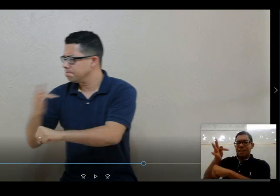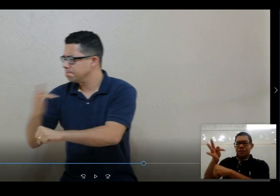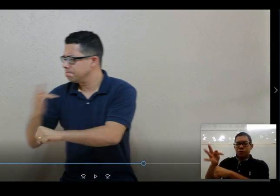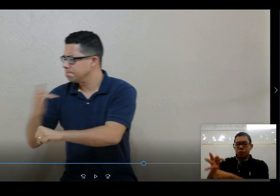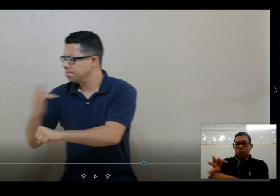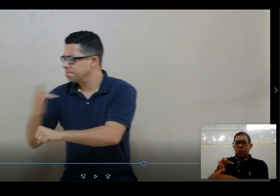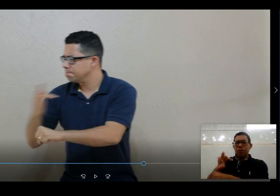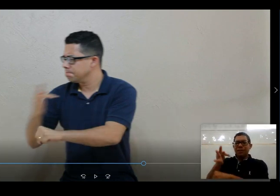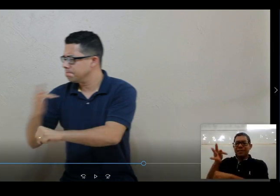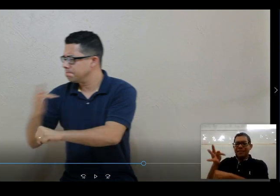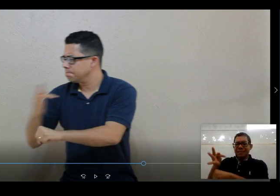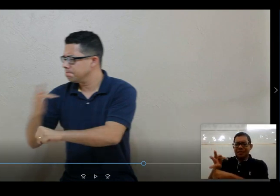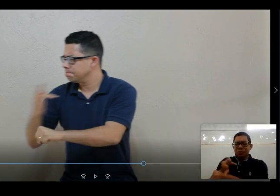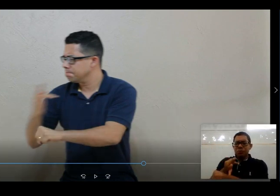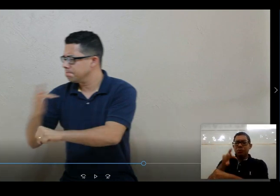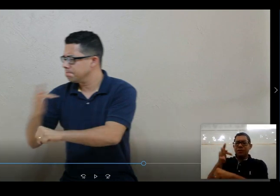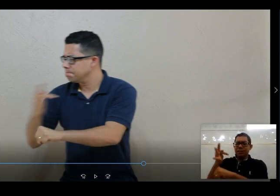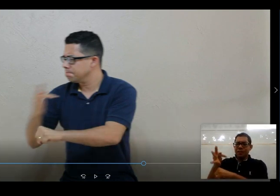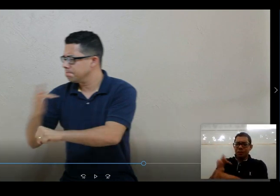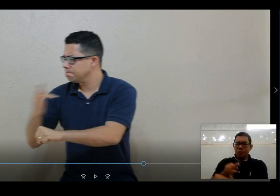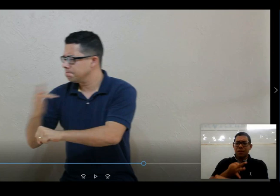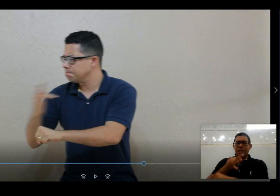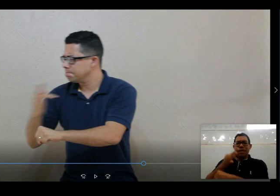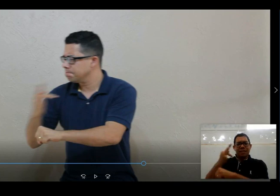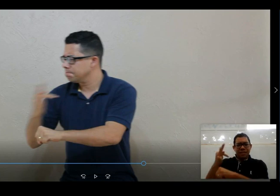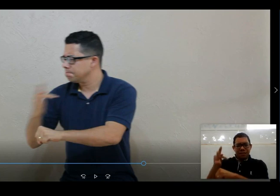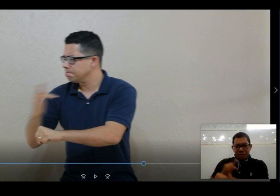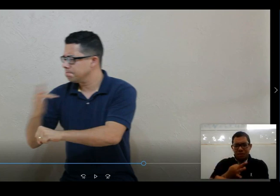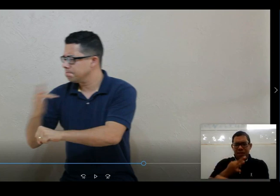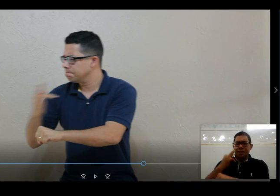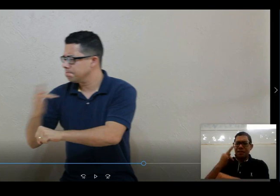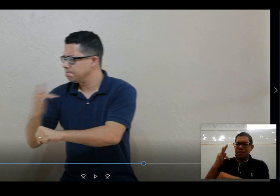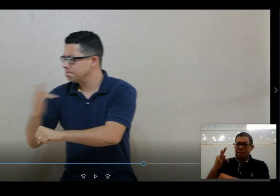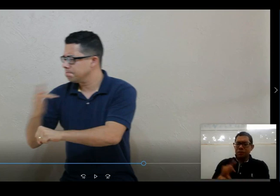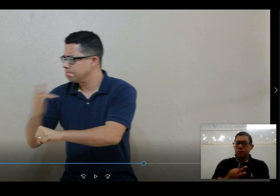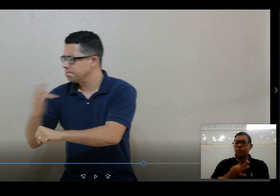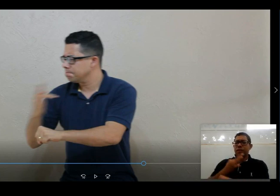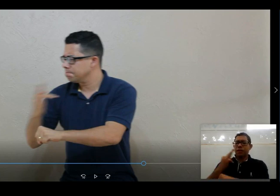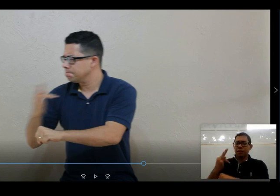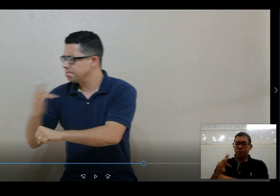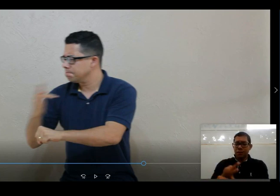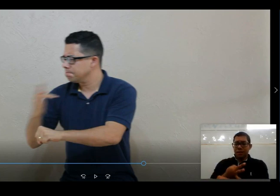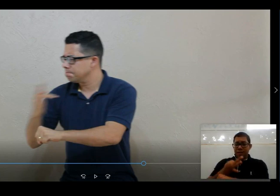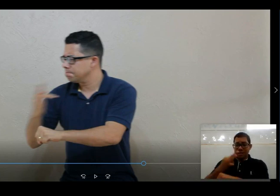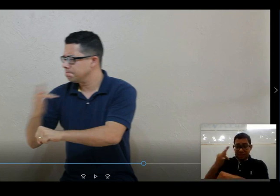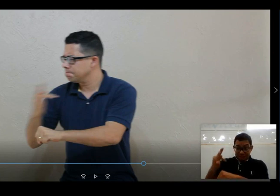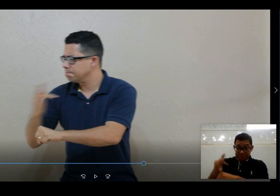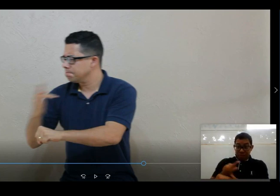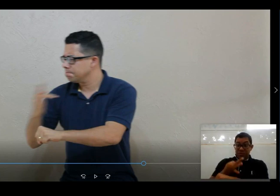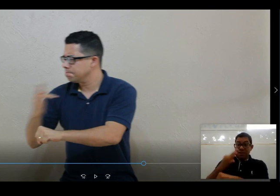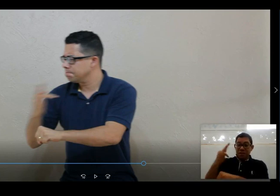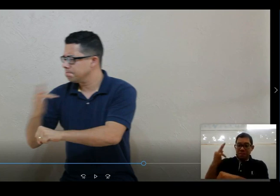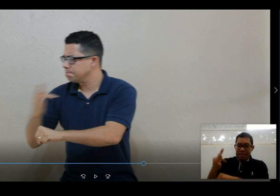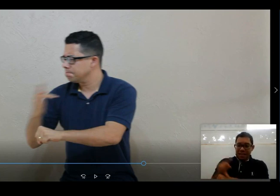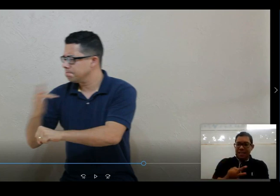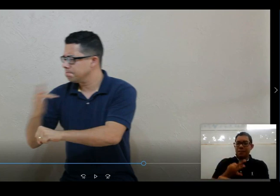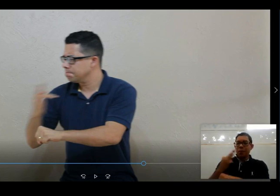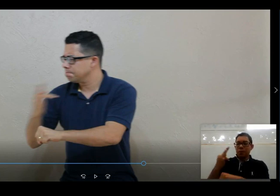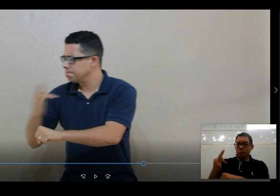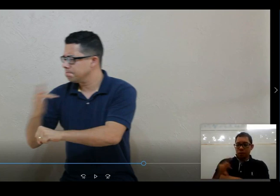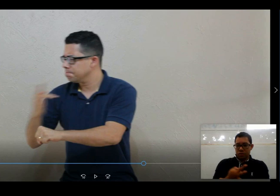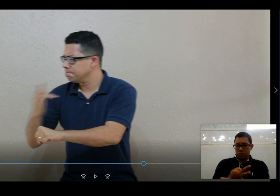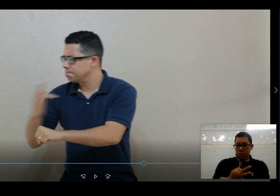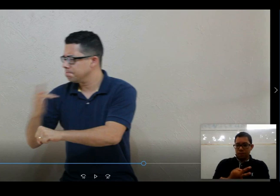ele estava suportando tudo aquilo. Ele estava enfrentando tudo aquilo. Ele estava firme